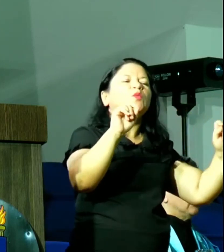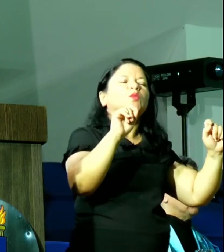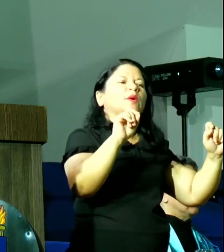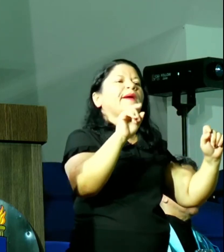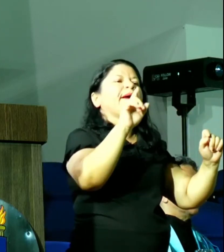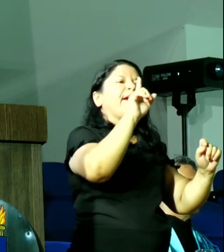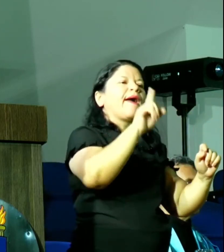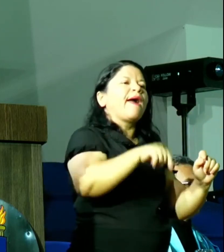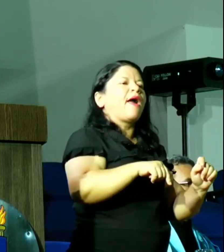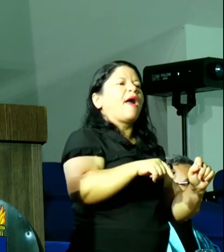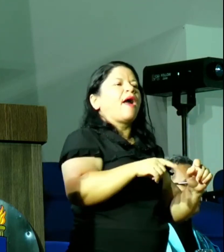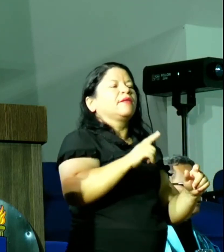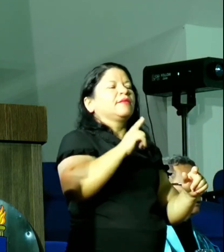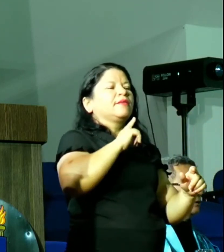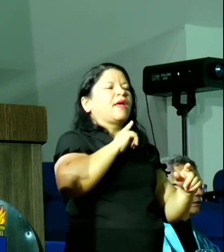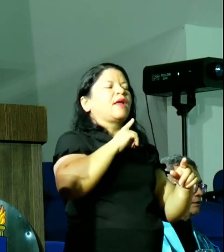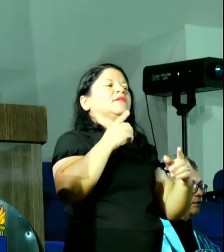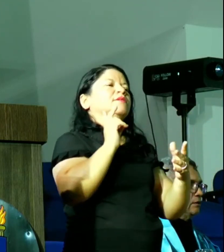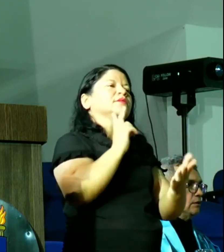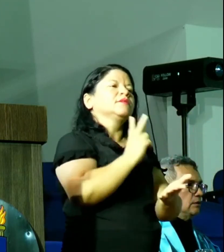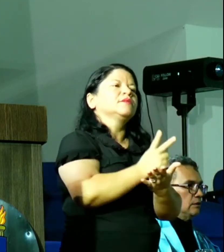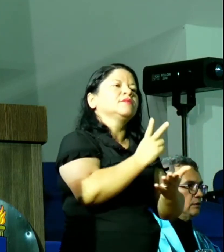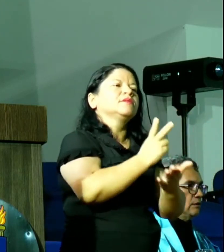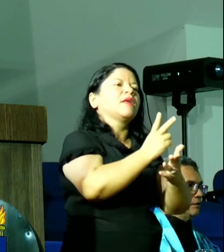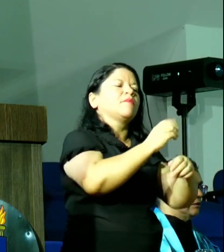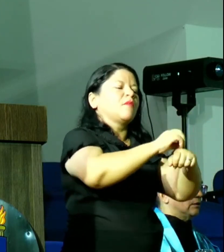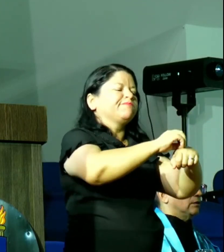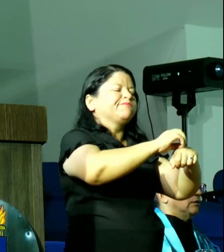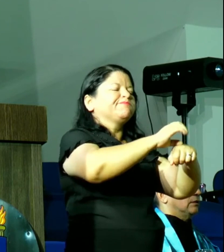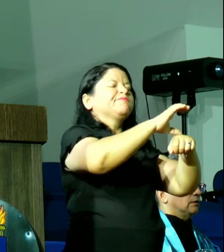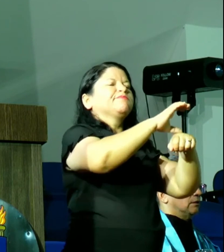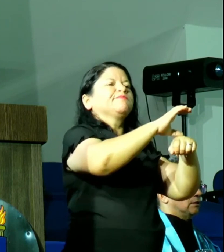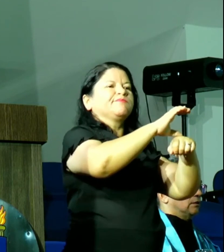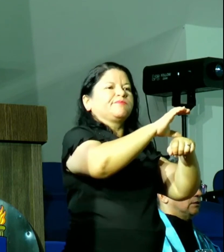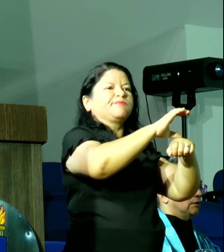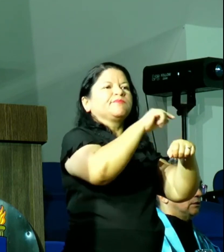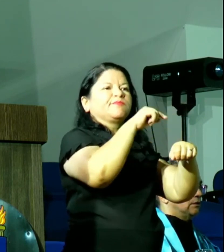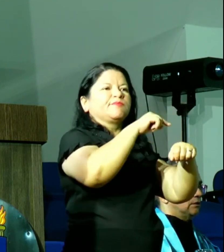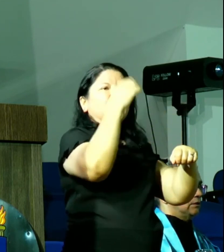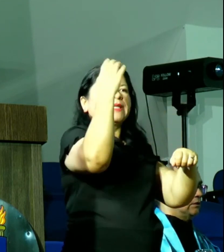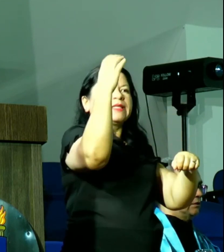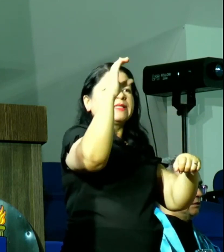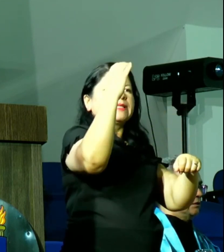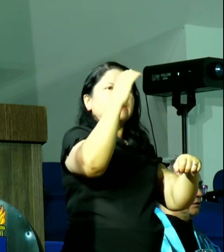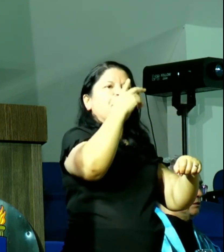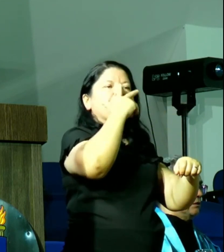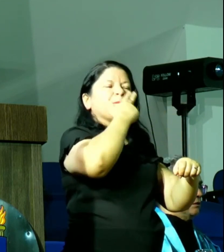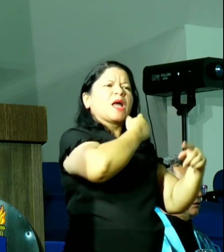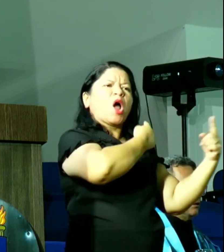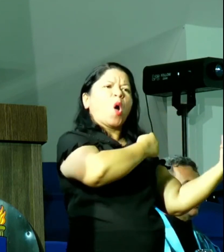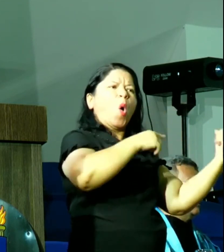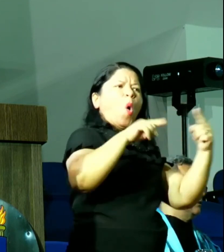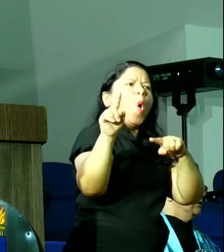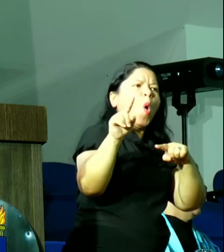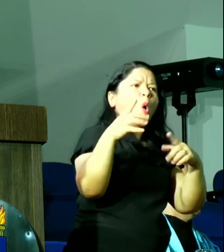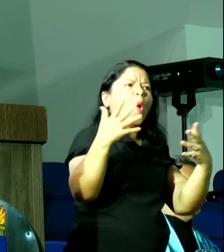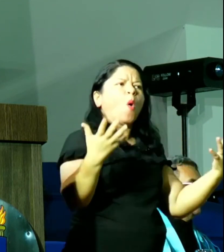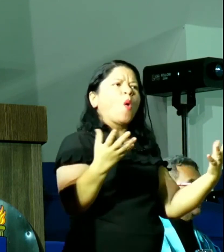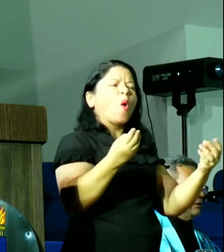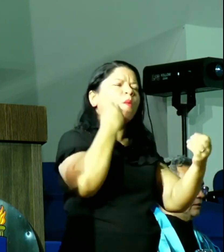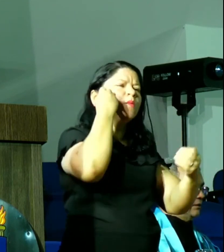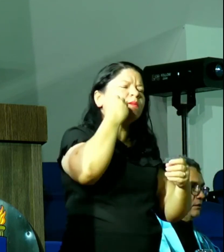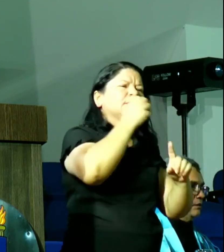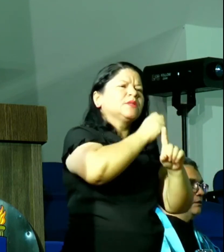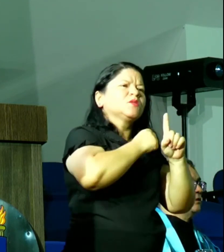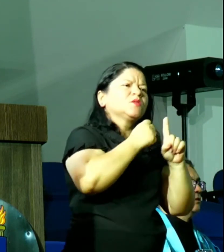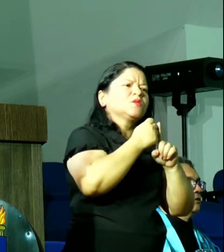o desaventurado combate ao conhecimento científico e técnico na ação contra a vacinação e a promoção de experimentos